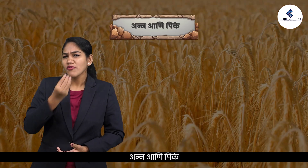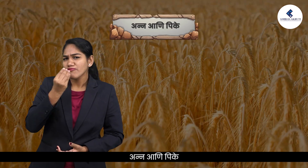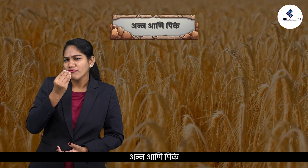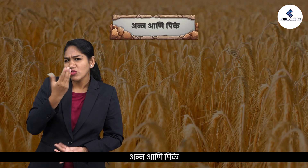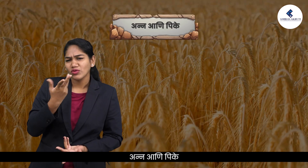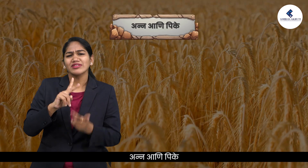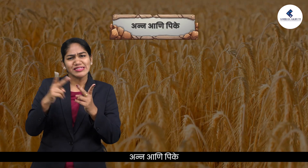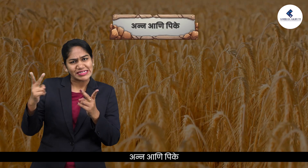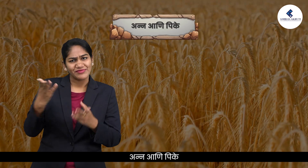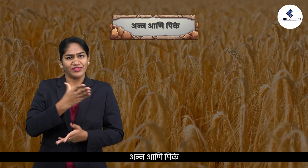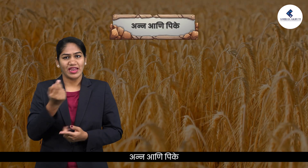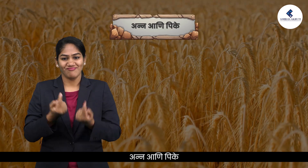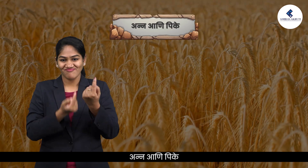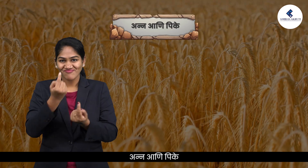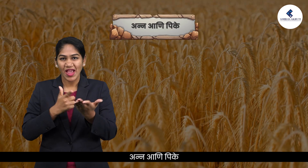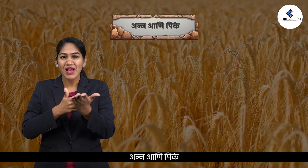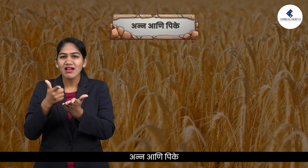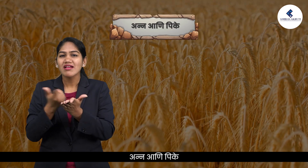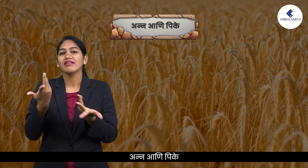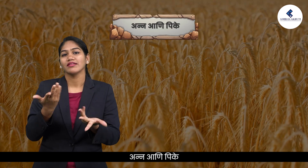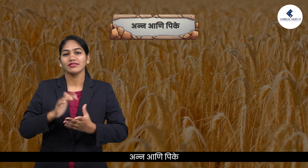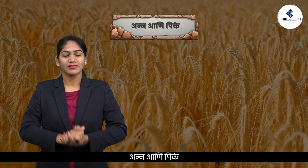अन्न आणि पिके.